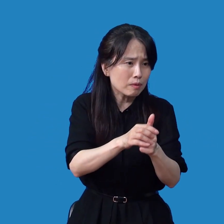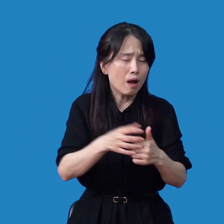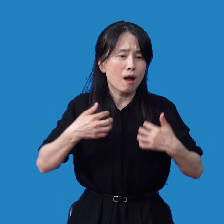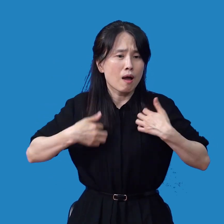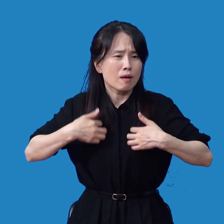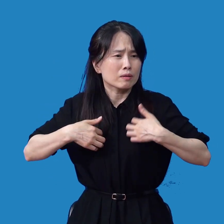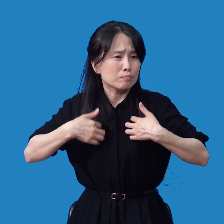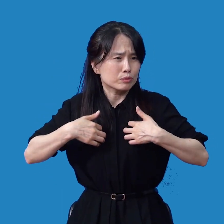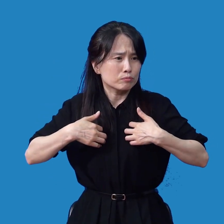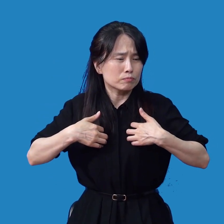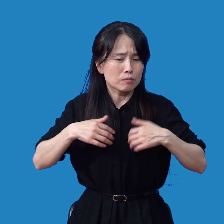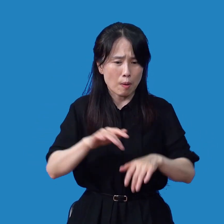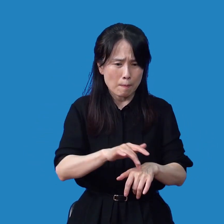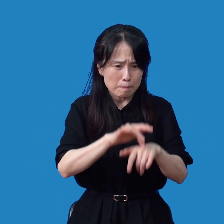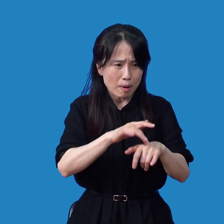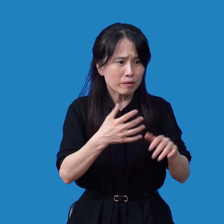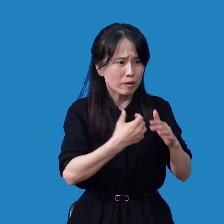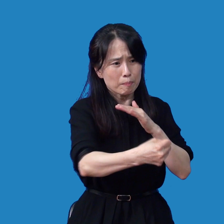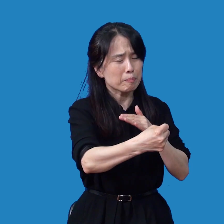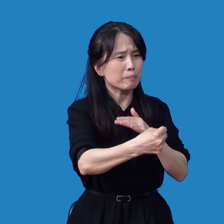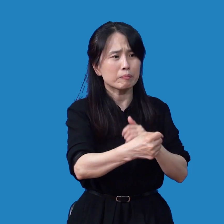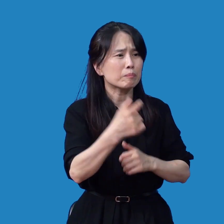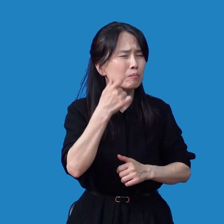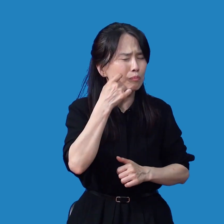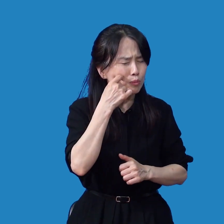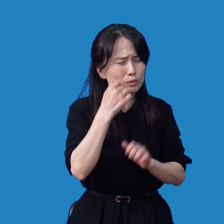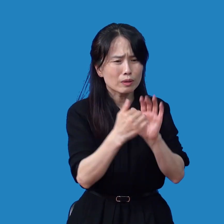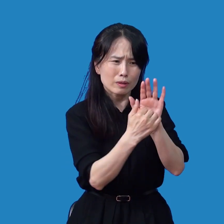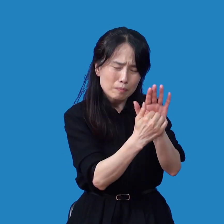기쁨을 마귀가 빼앗아가지 못하도록 하세요.